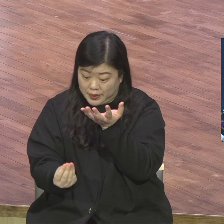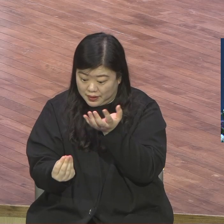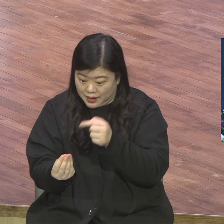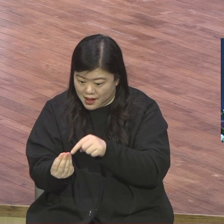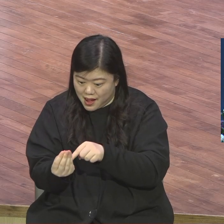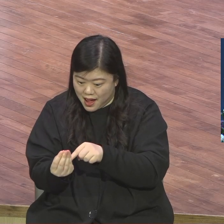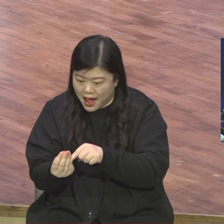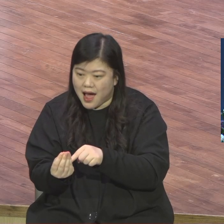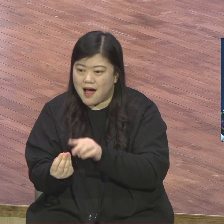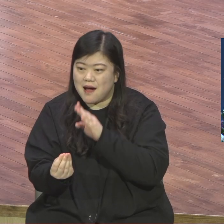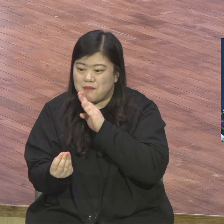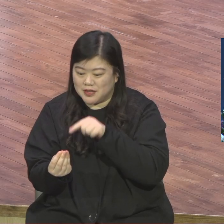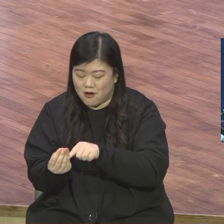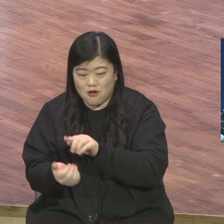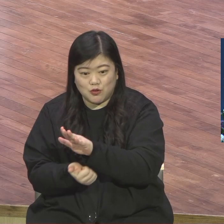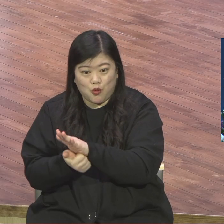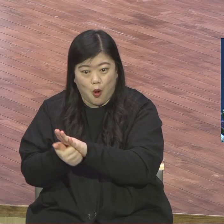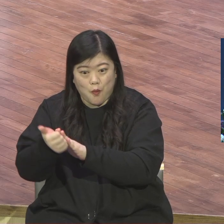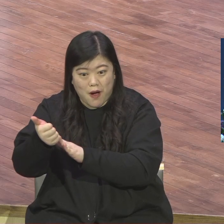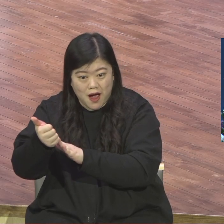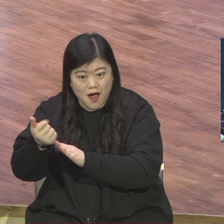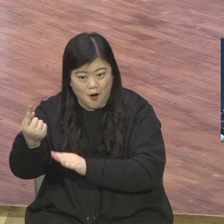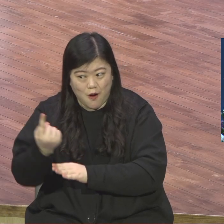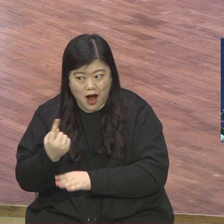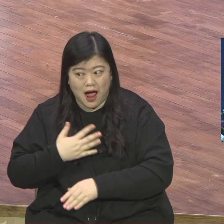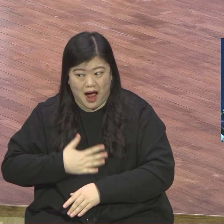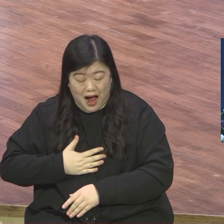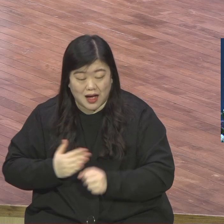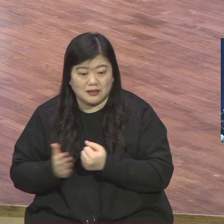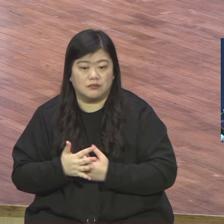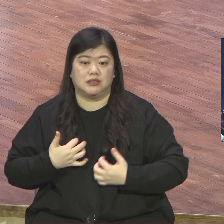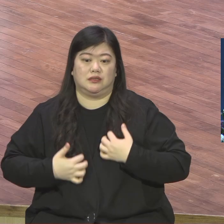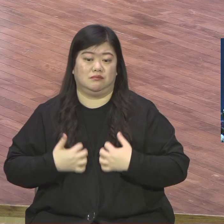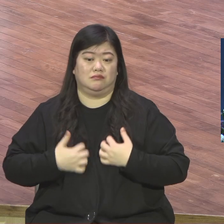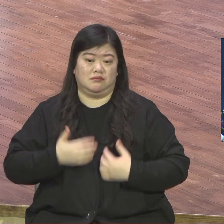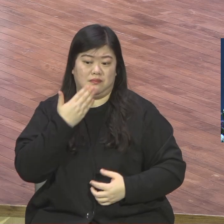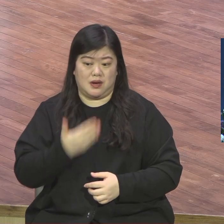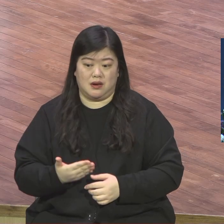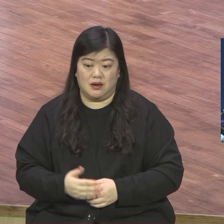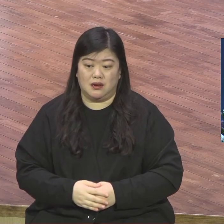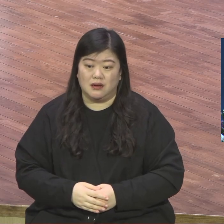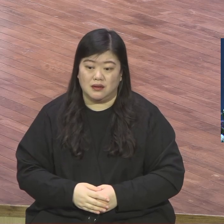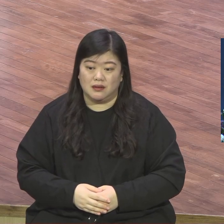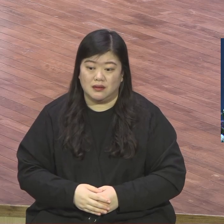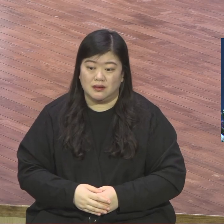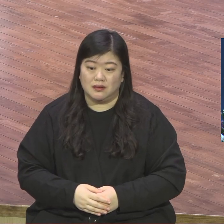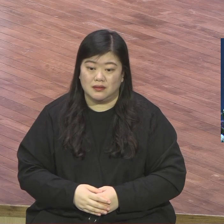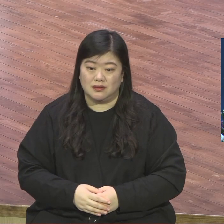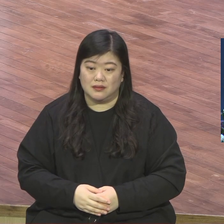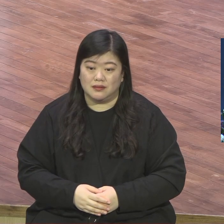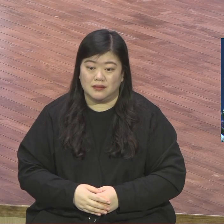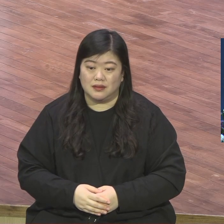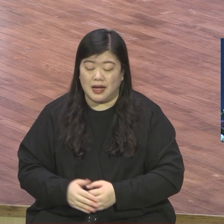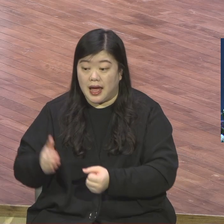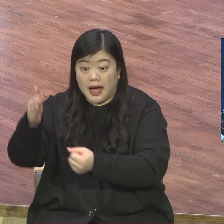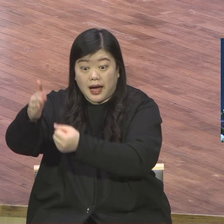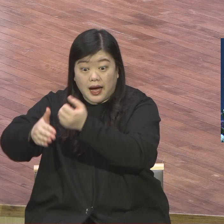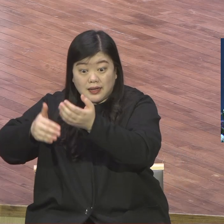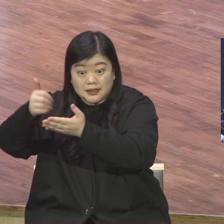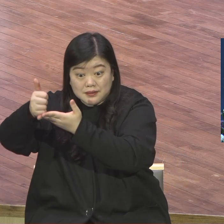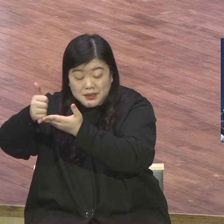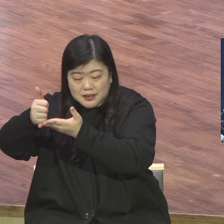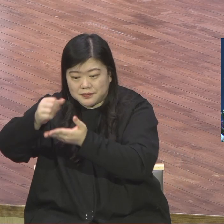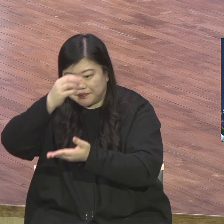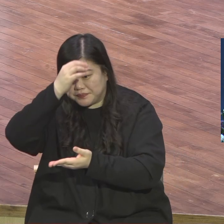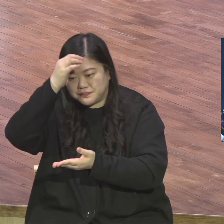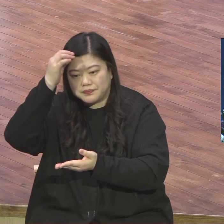기뻐할 수밖에 없는 것이다. 하나님께 쓰임받는 주의 종들 다 쓰임 받는 사람들은요, 특징이 연단